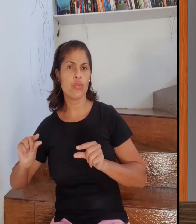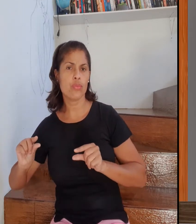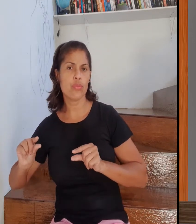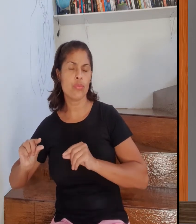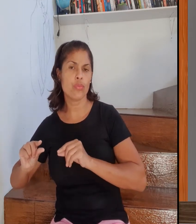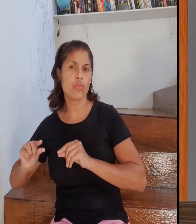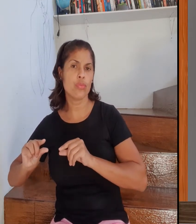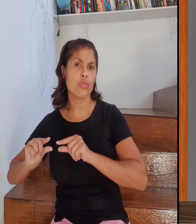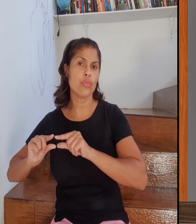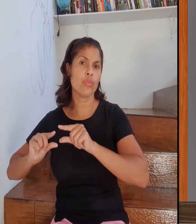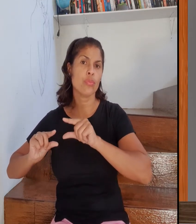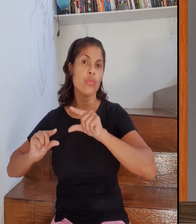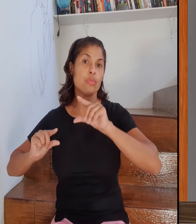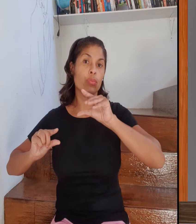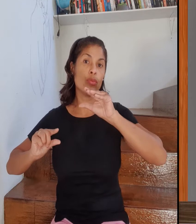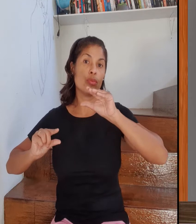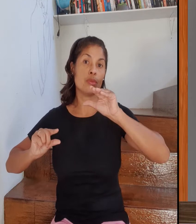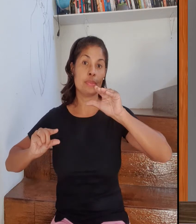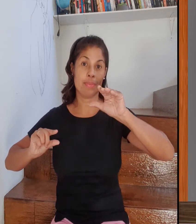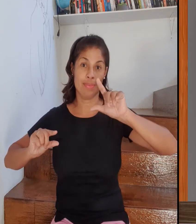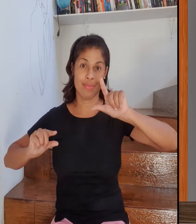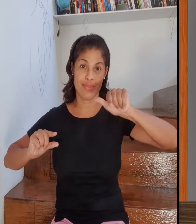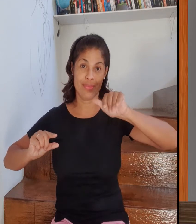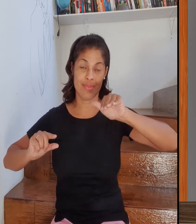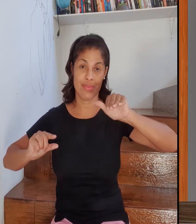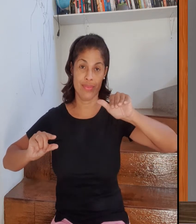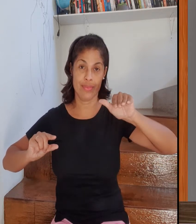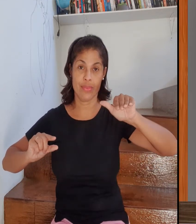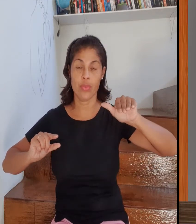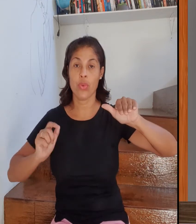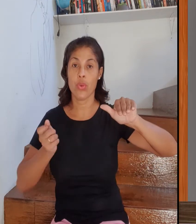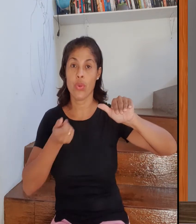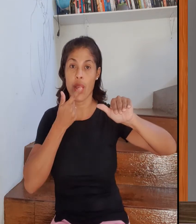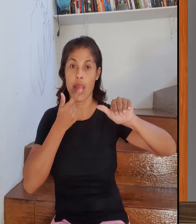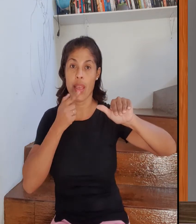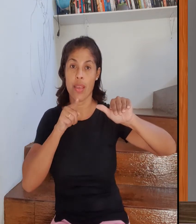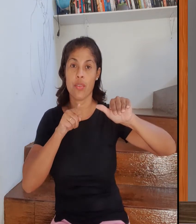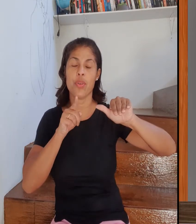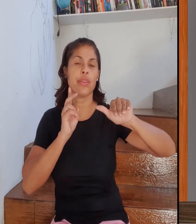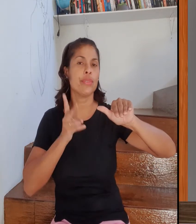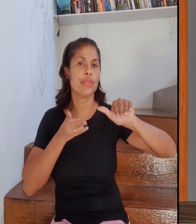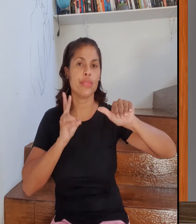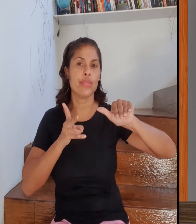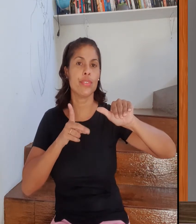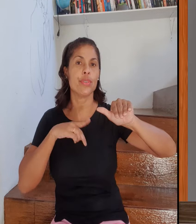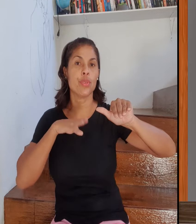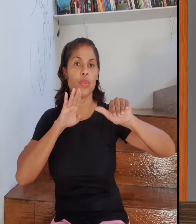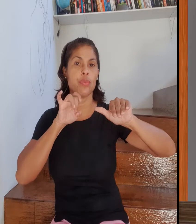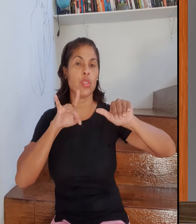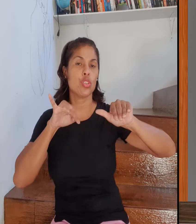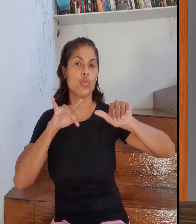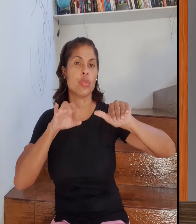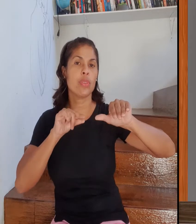o platô é atingido mais tardiamente e o medicamento apresenta sempre uma